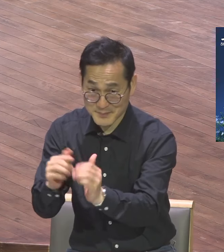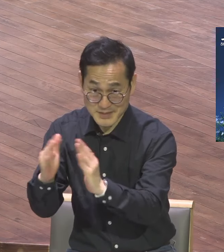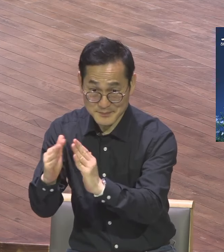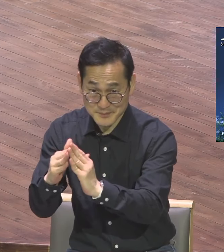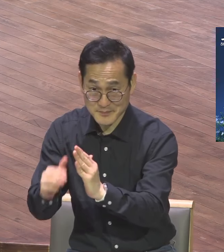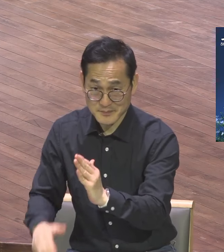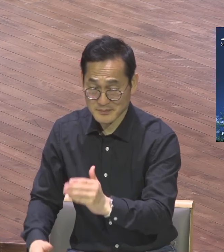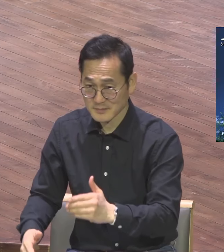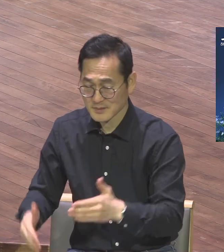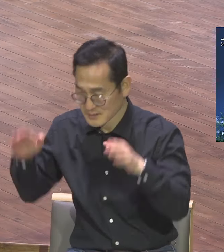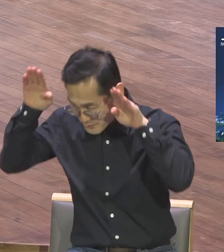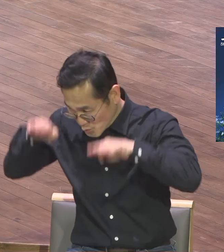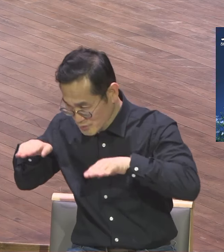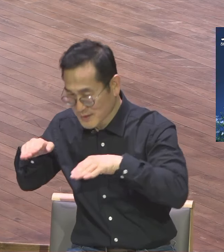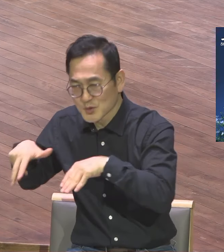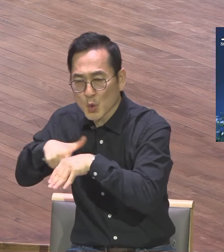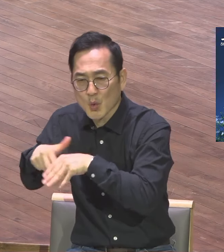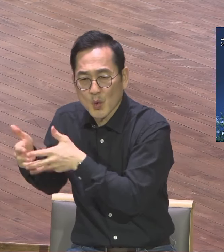모슬렘 와가지고 그